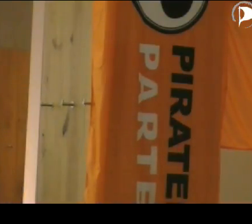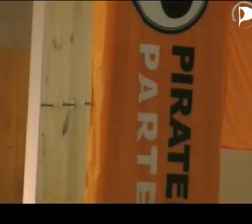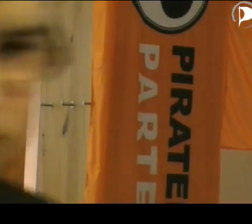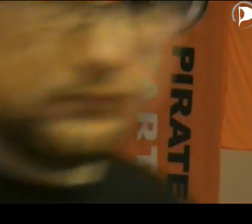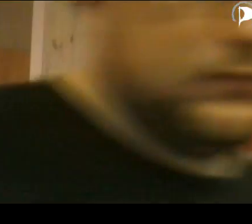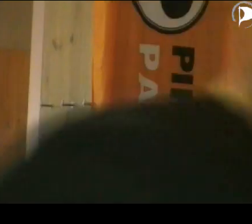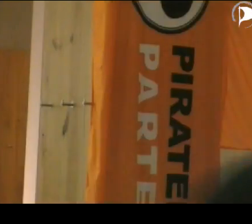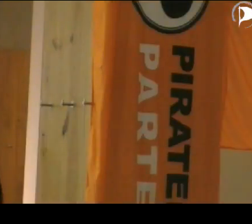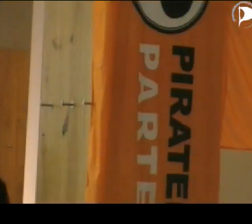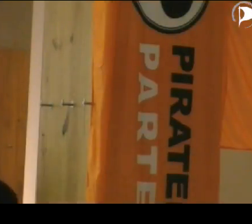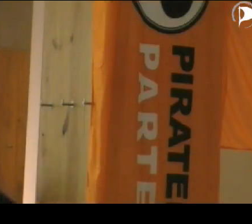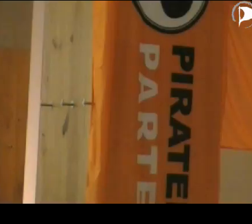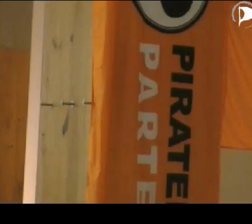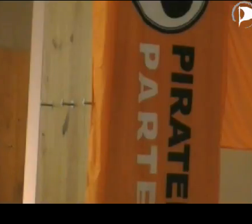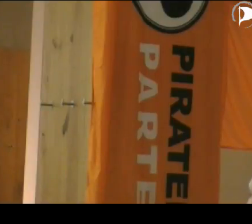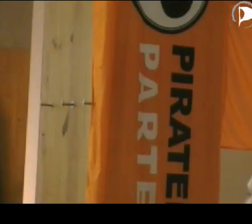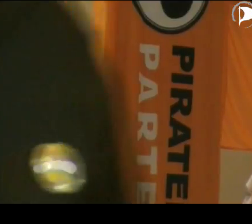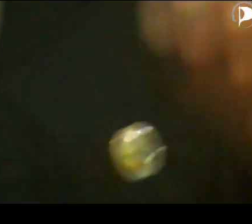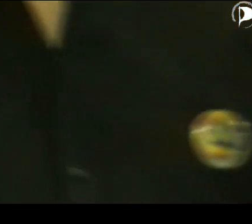in der 1